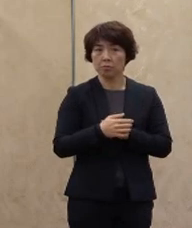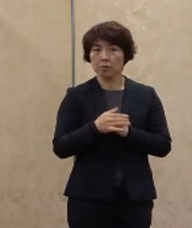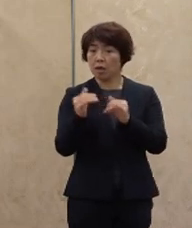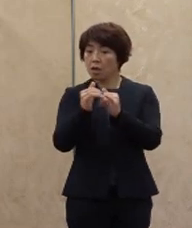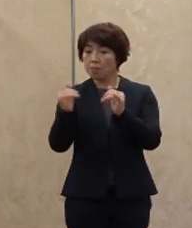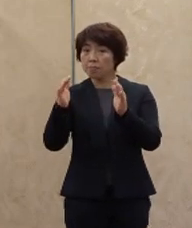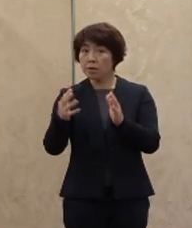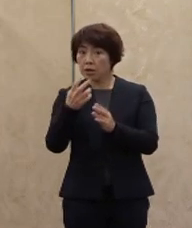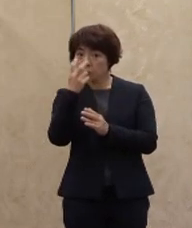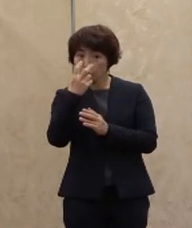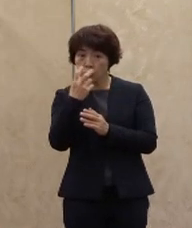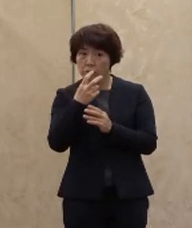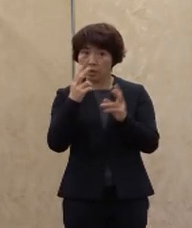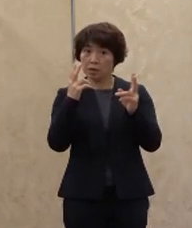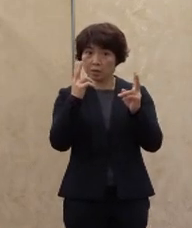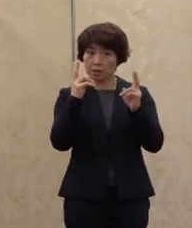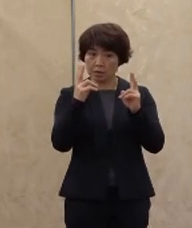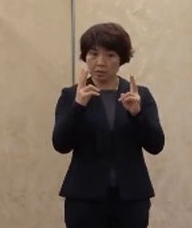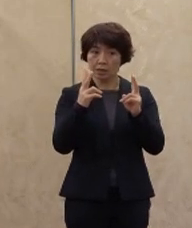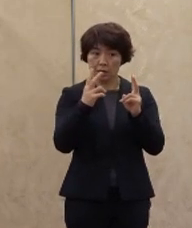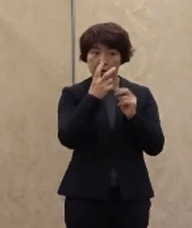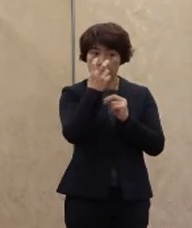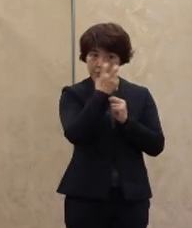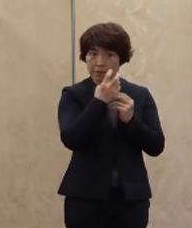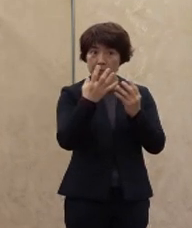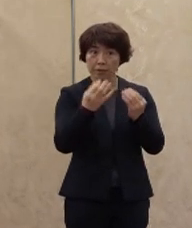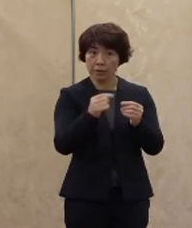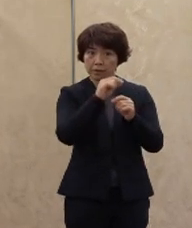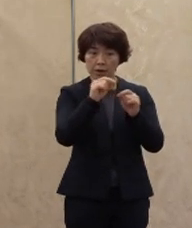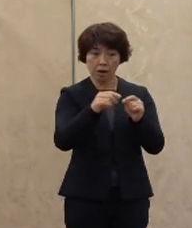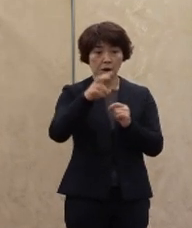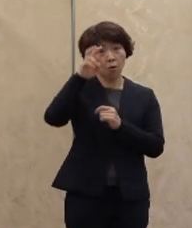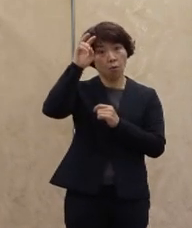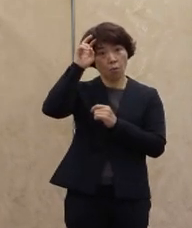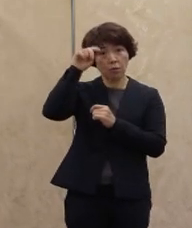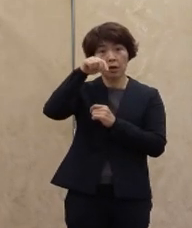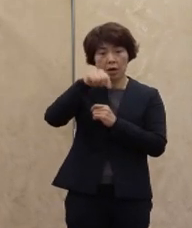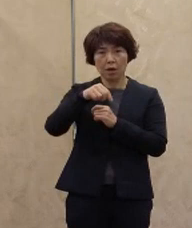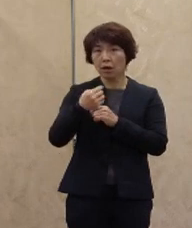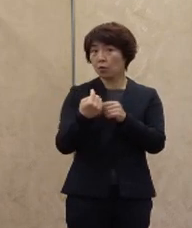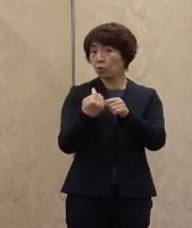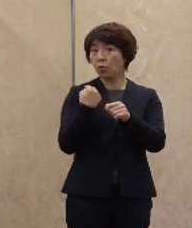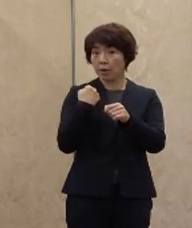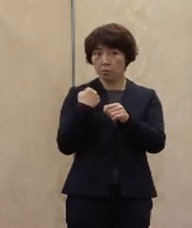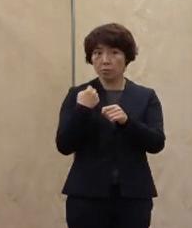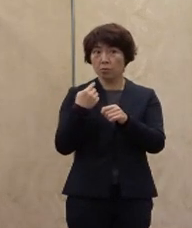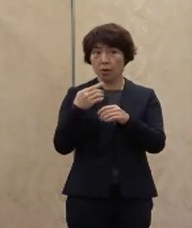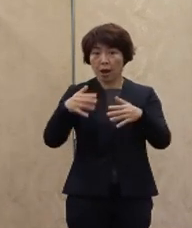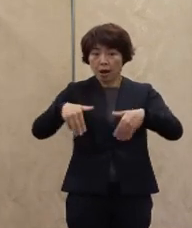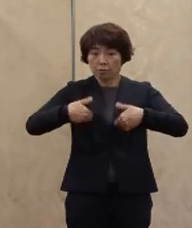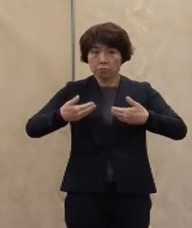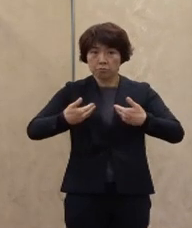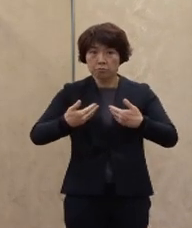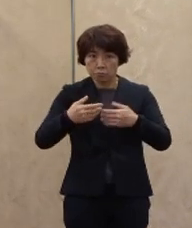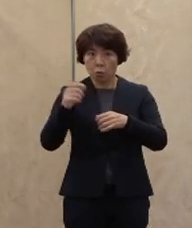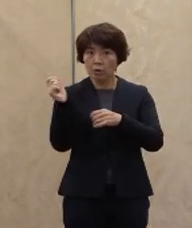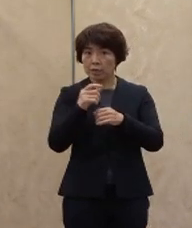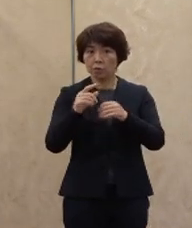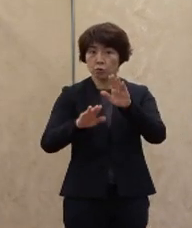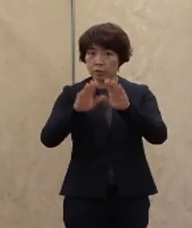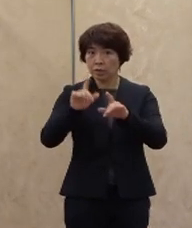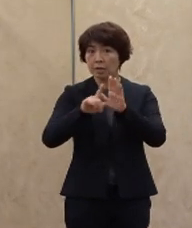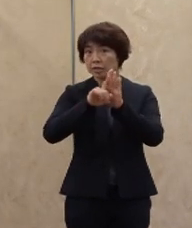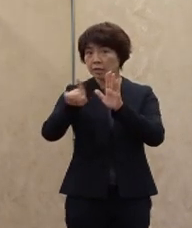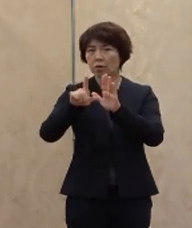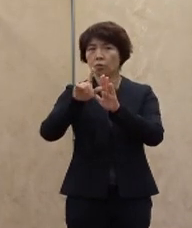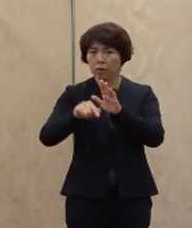会社の調査とかだとですね、大阪、大体去年の緊急事態宣言の時とかも、3割程度ぐらいし